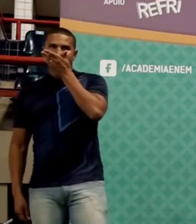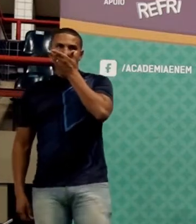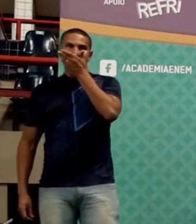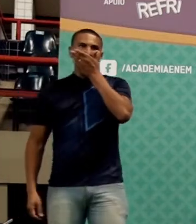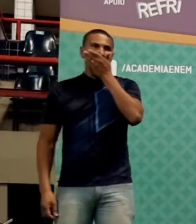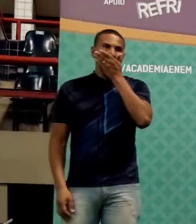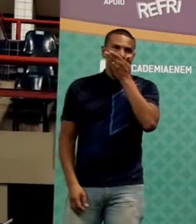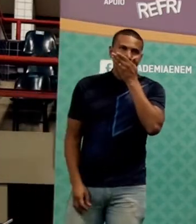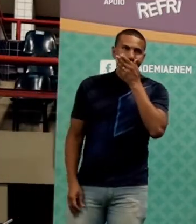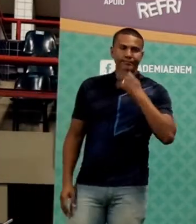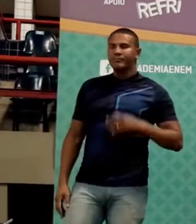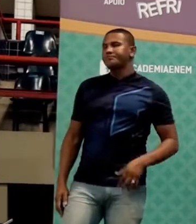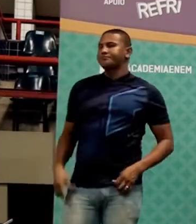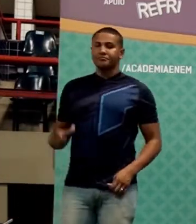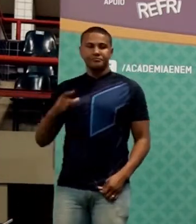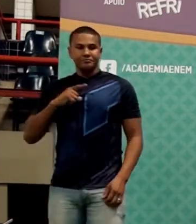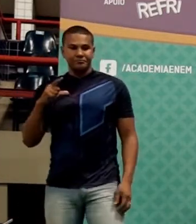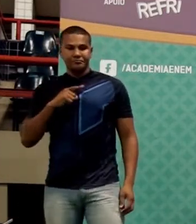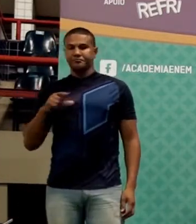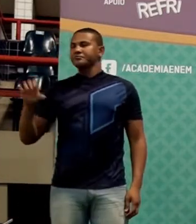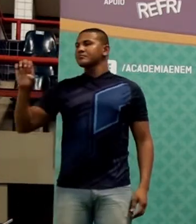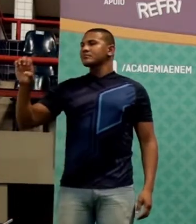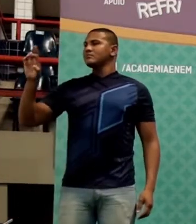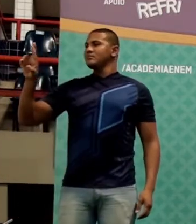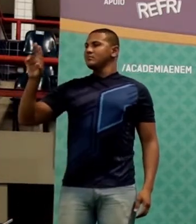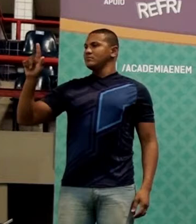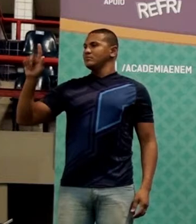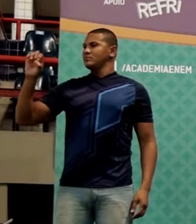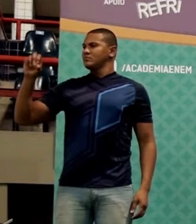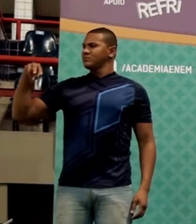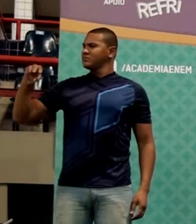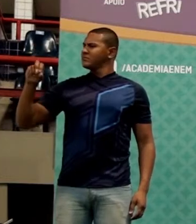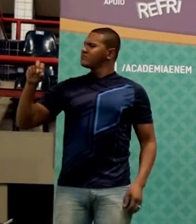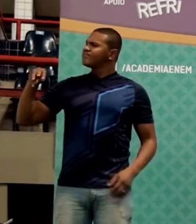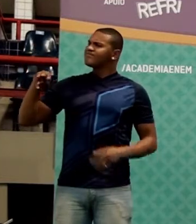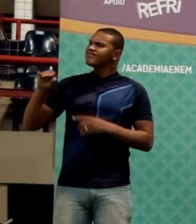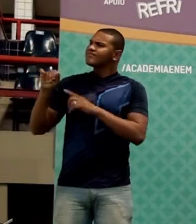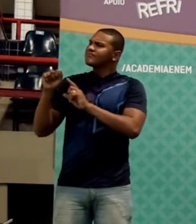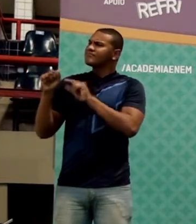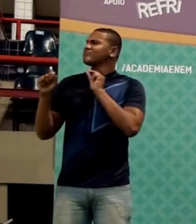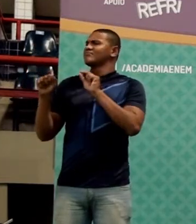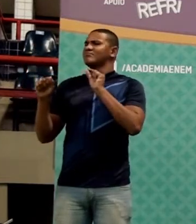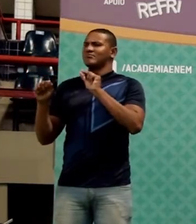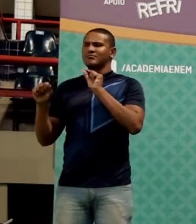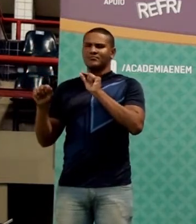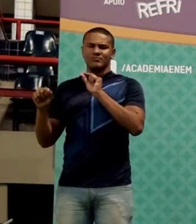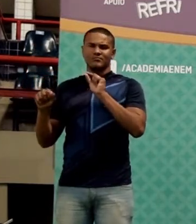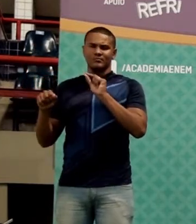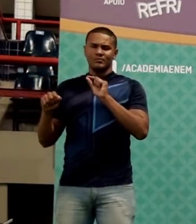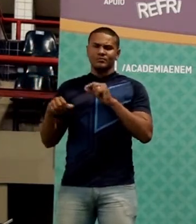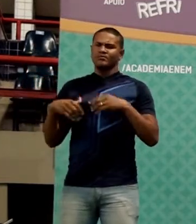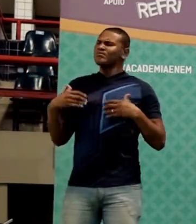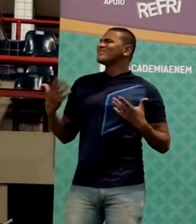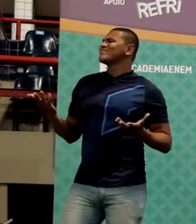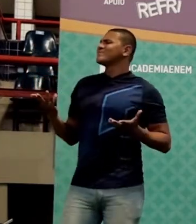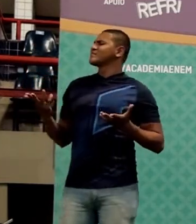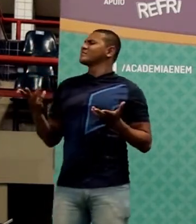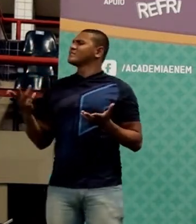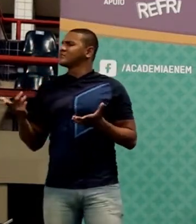probleminha. Ergonomia. O que é essa ergonomia que caiu na prova do Enem? O que é um